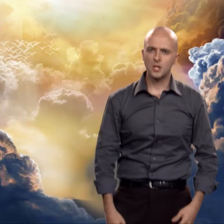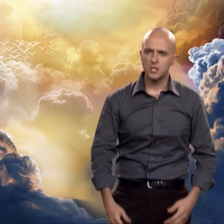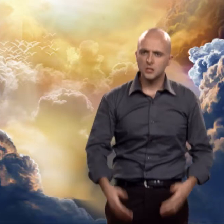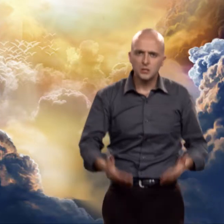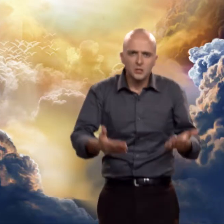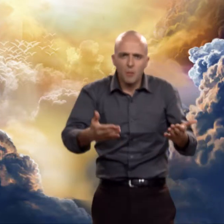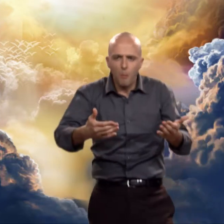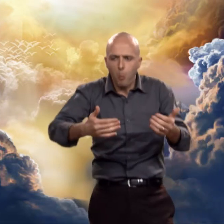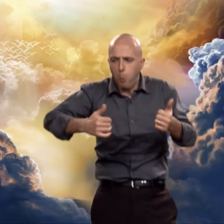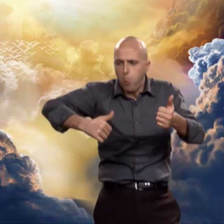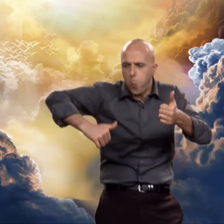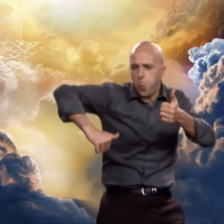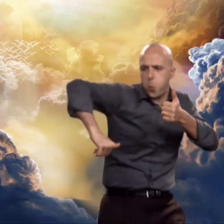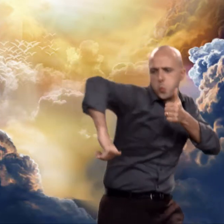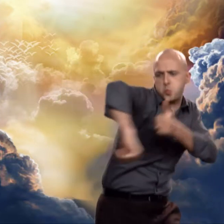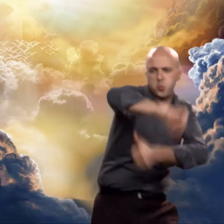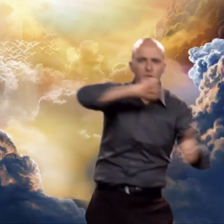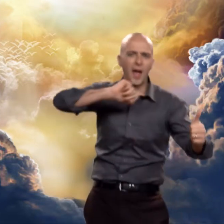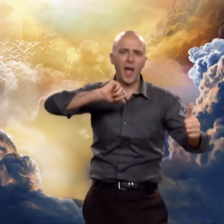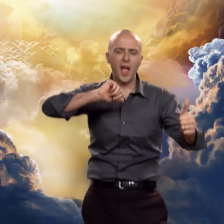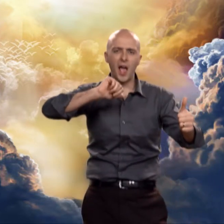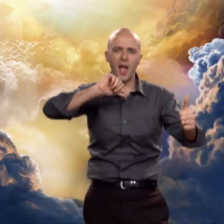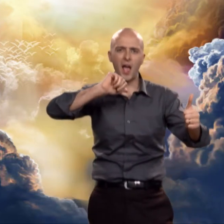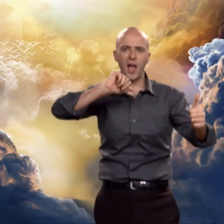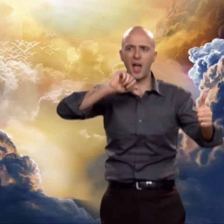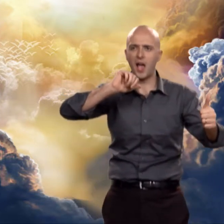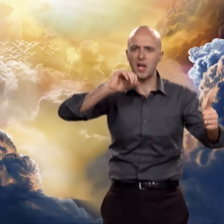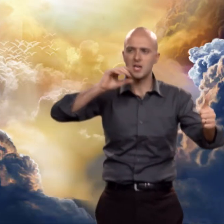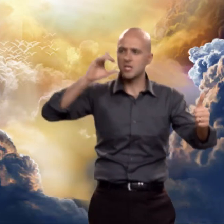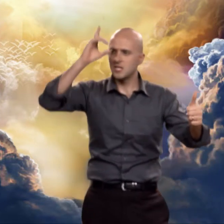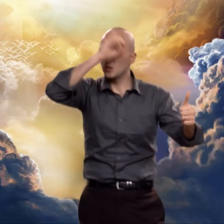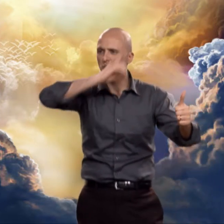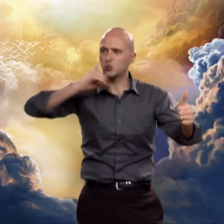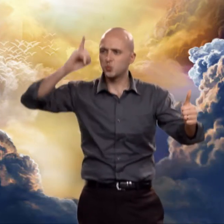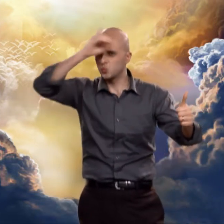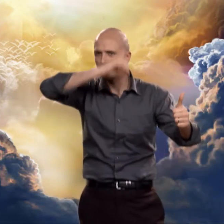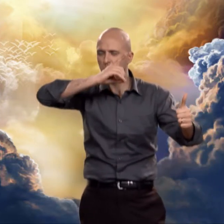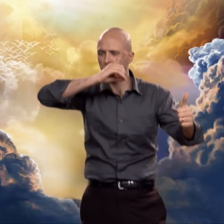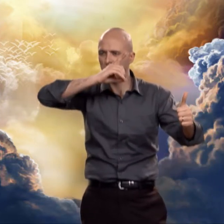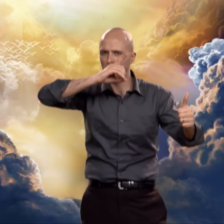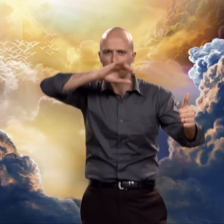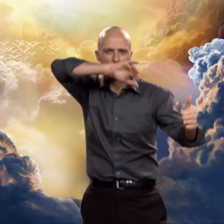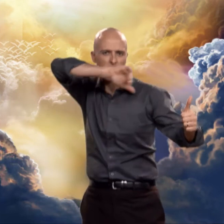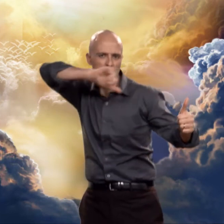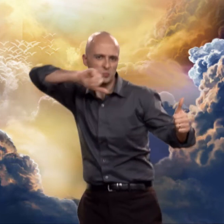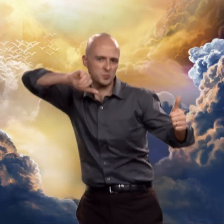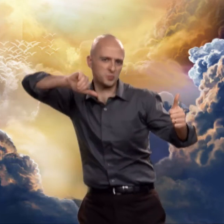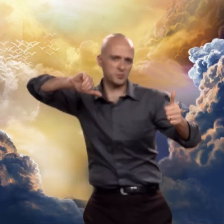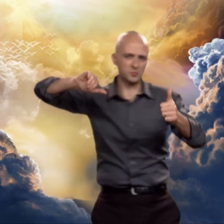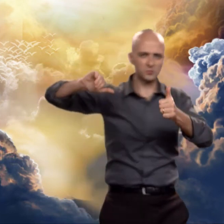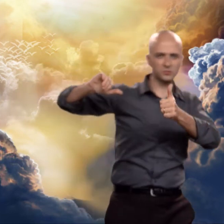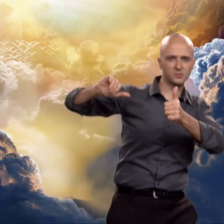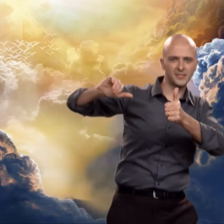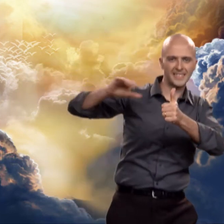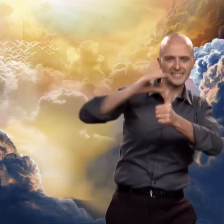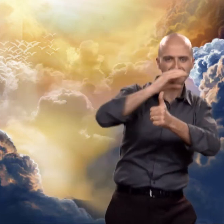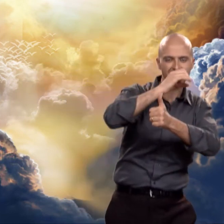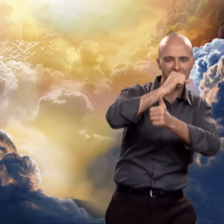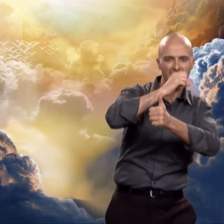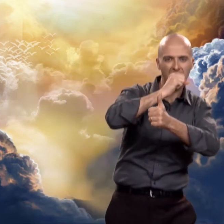Senhor tem lidado com seu povo através dos tempos. A razão pela qual ele frequentemente não escolhe pessoas cultas ou de posição